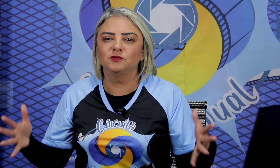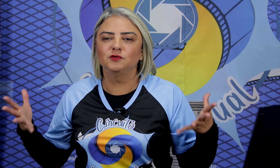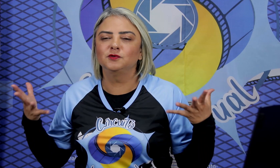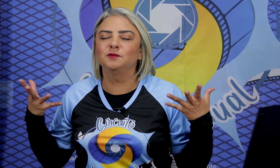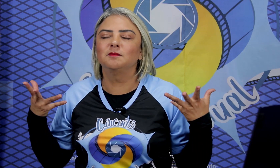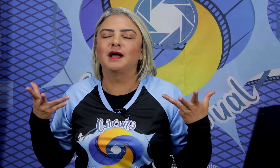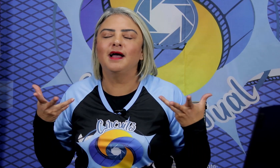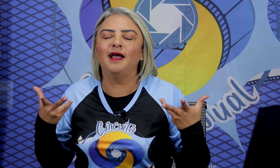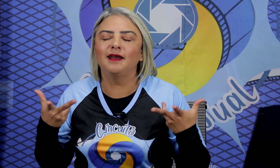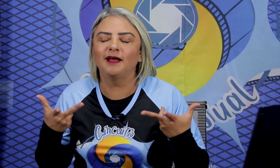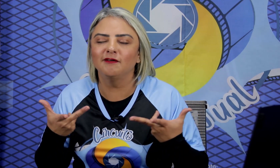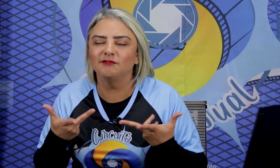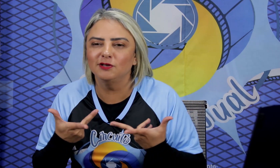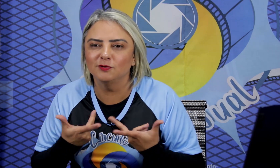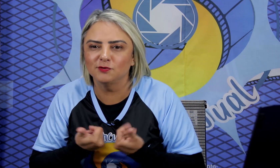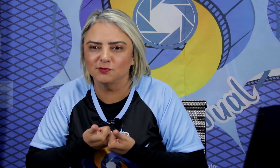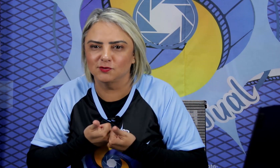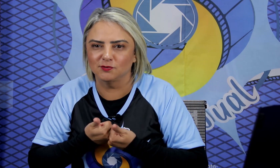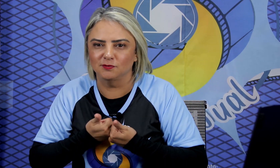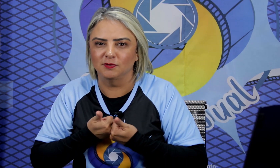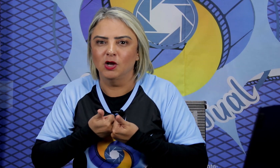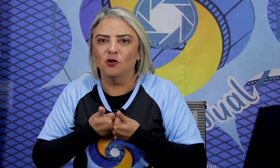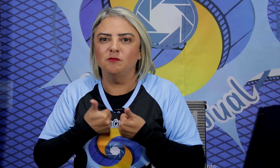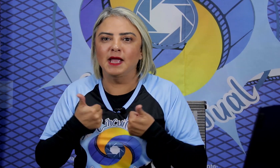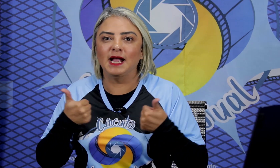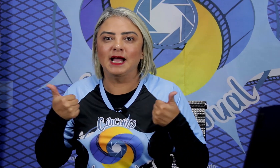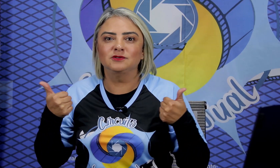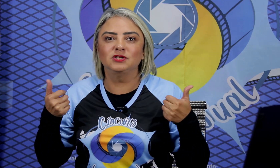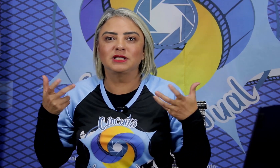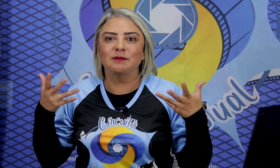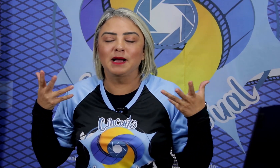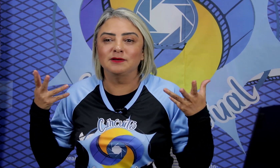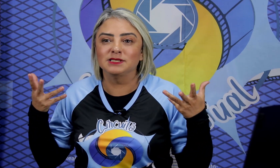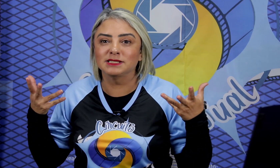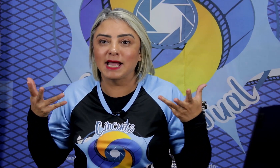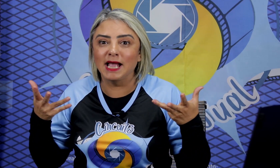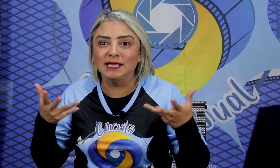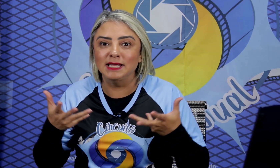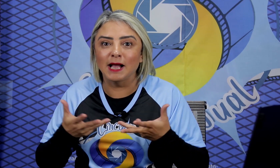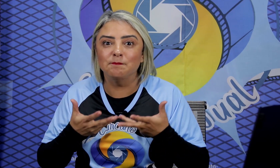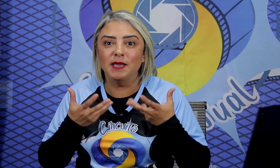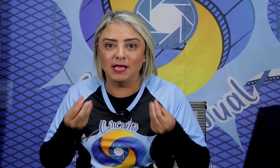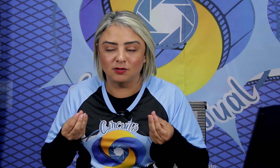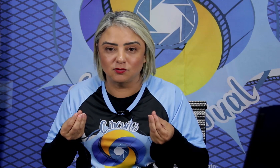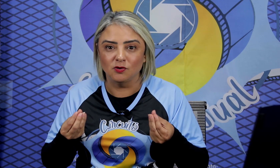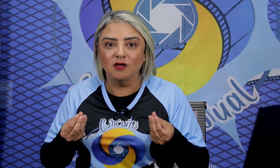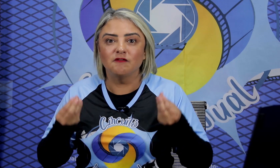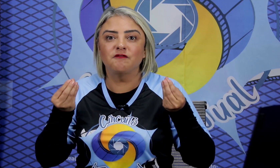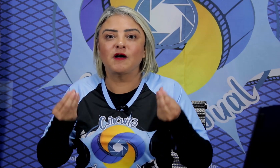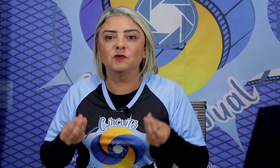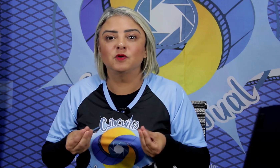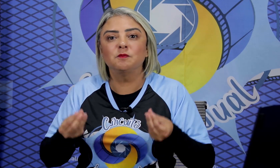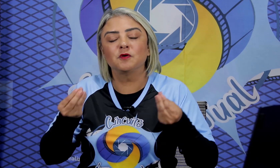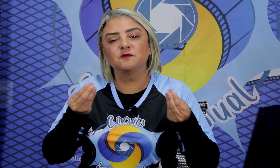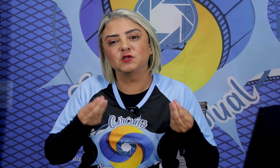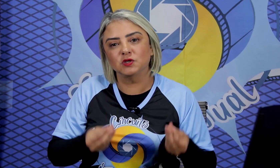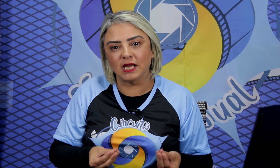futuro maravilhoso. O mercado de trabalho está aí, aberto, faltam